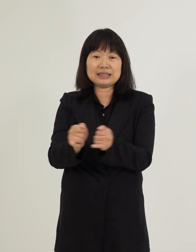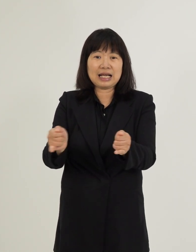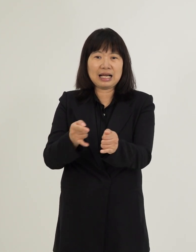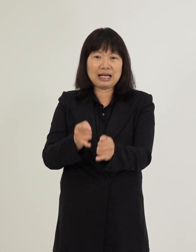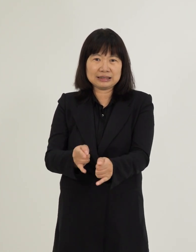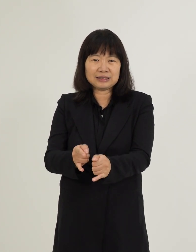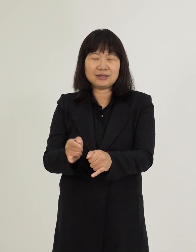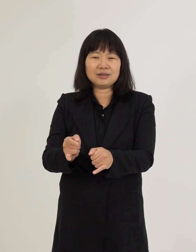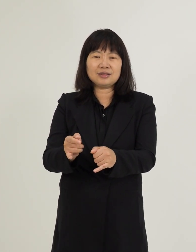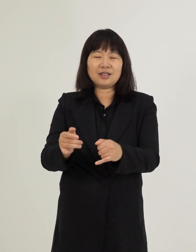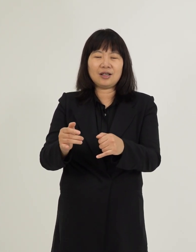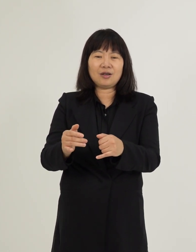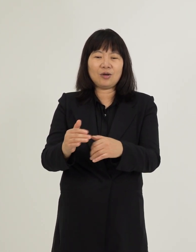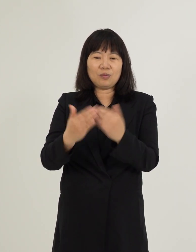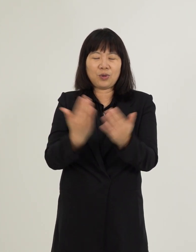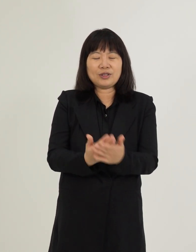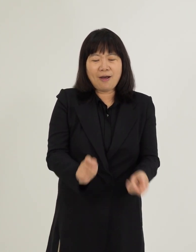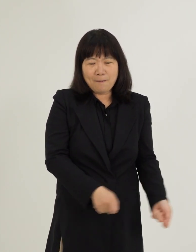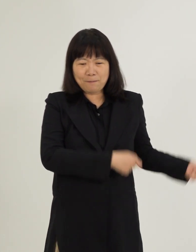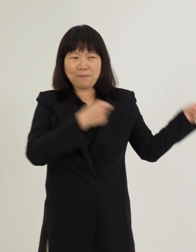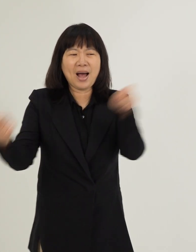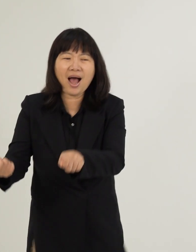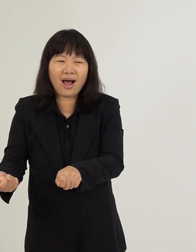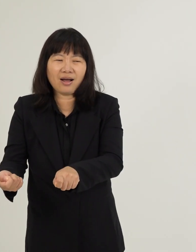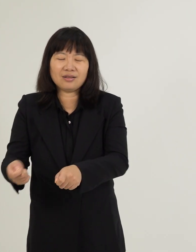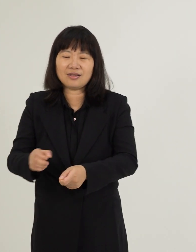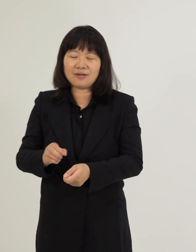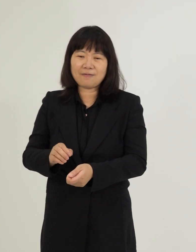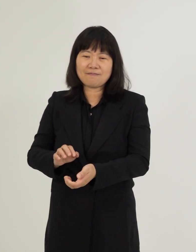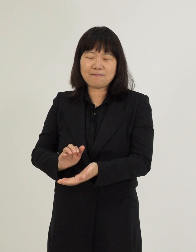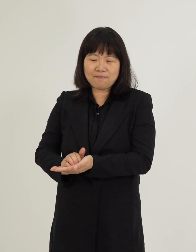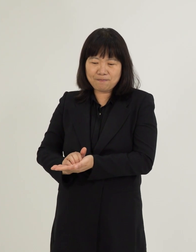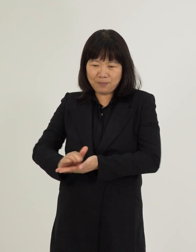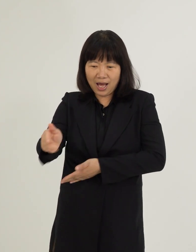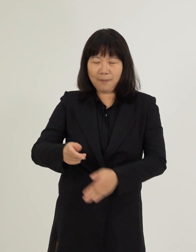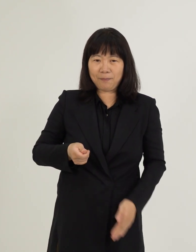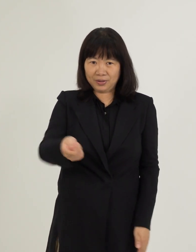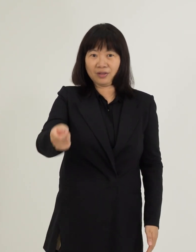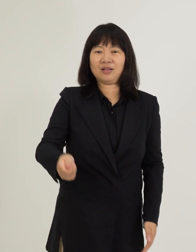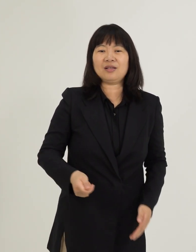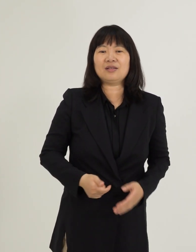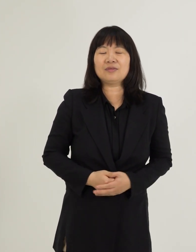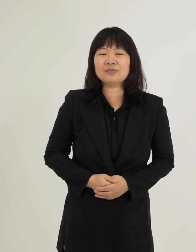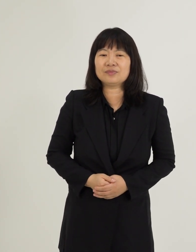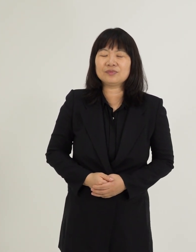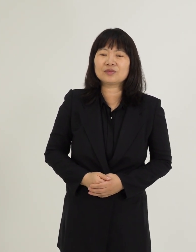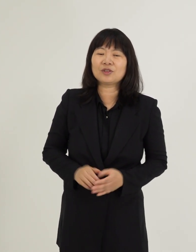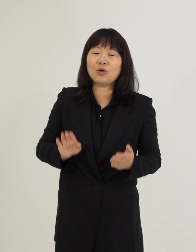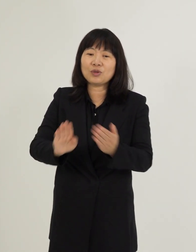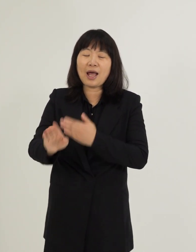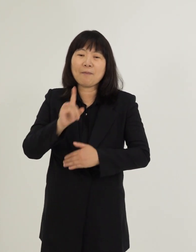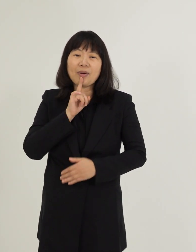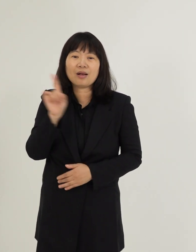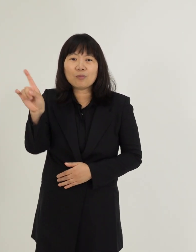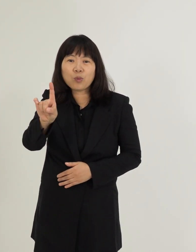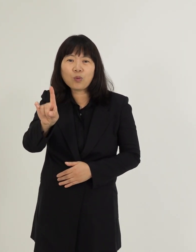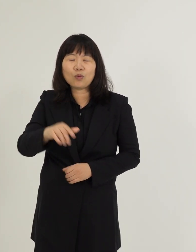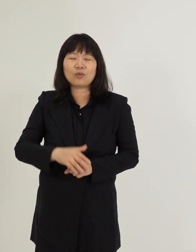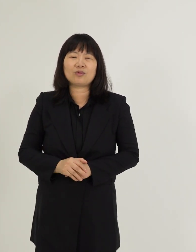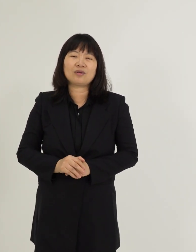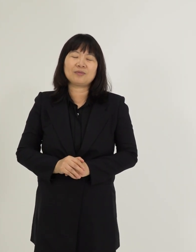이들을 둘러엎으시고 내쫓았어요. 그리고 하신 말씀이 뭐냐 하면 본문을